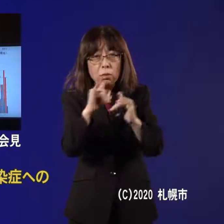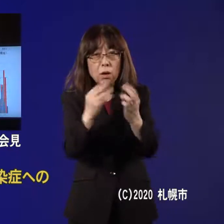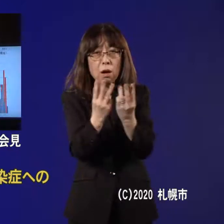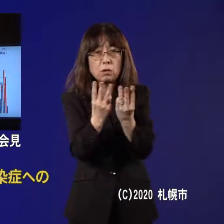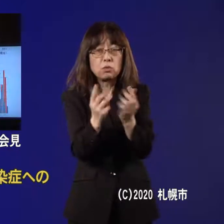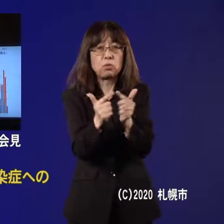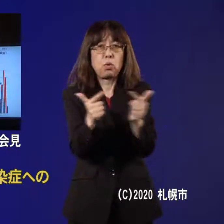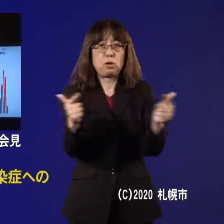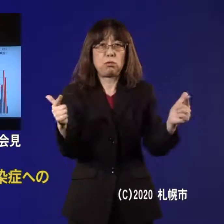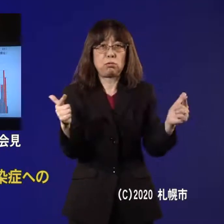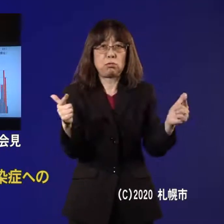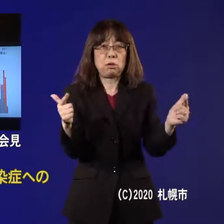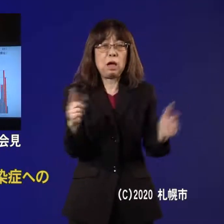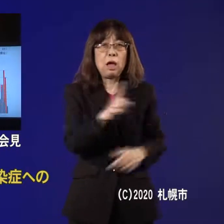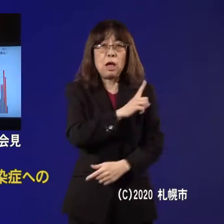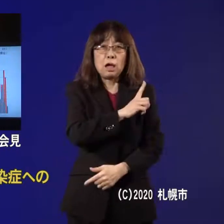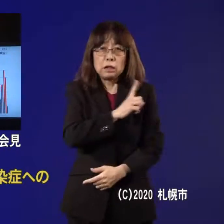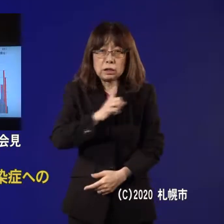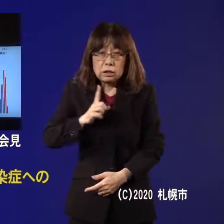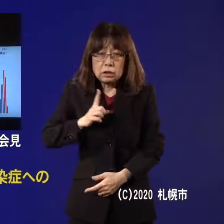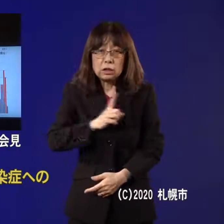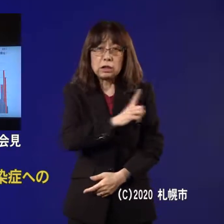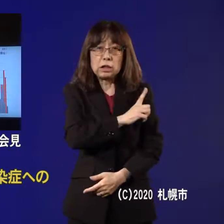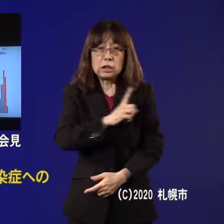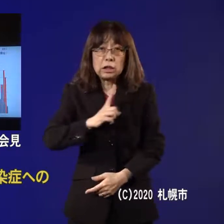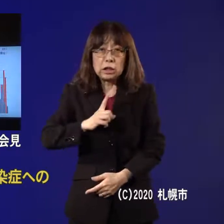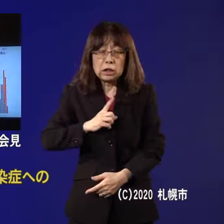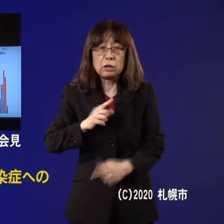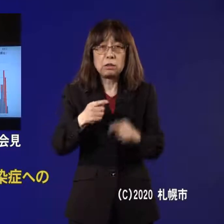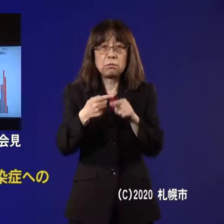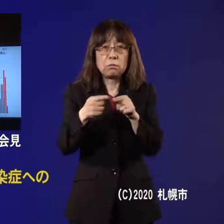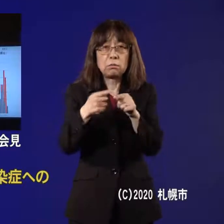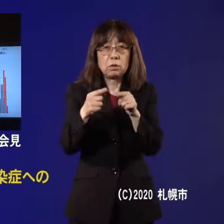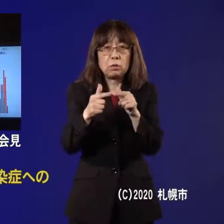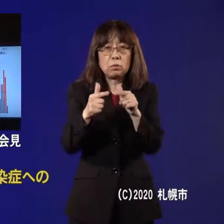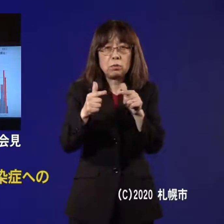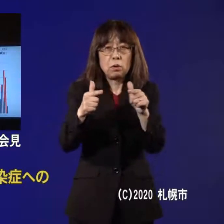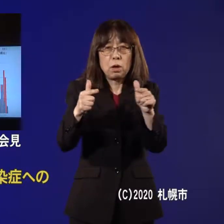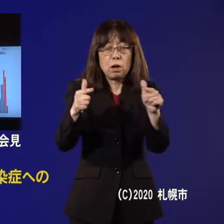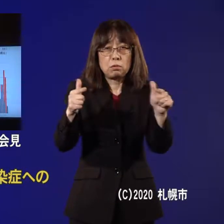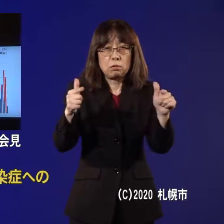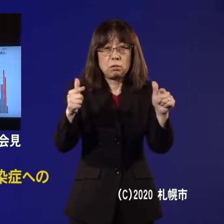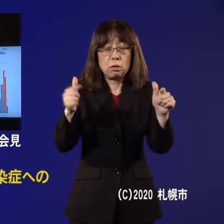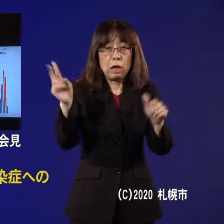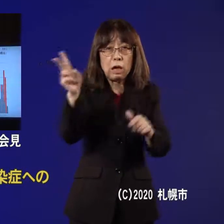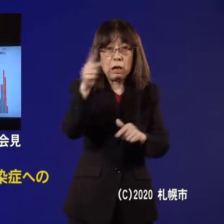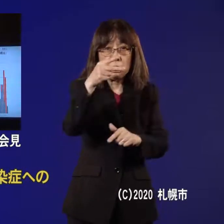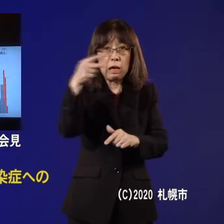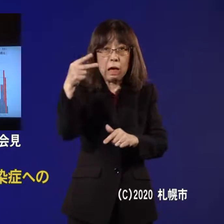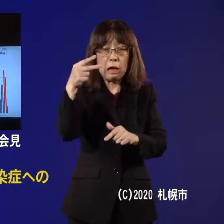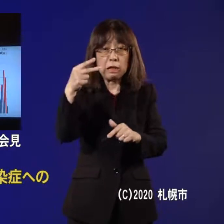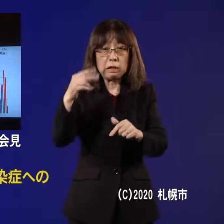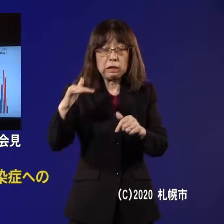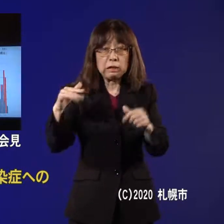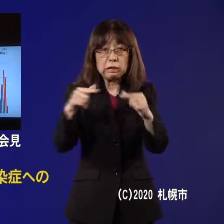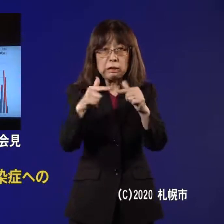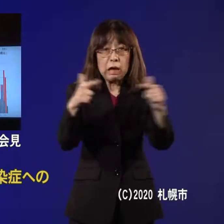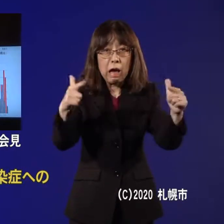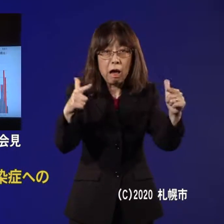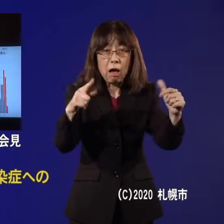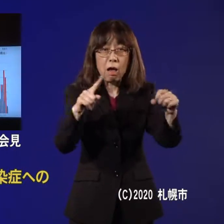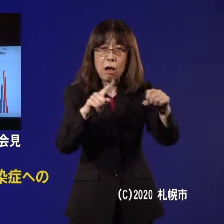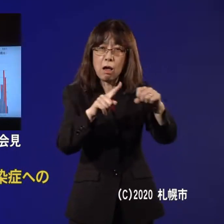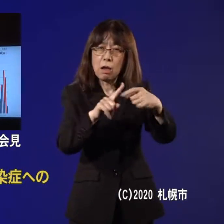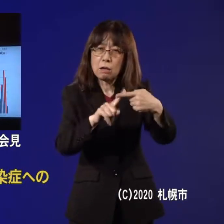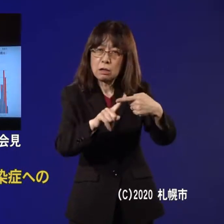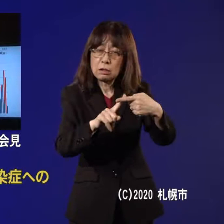も1日1日増えているという状況があって、これは二波的なことに警戒をしていかなければいけない